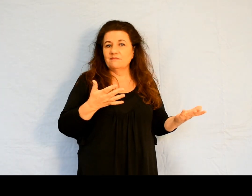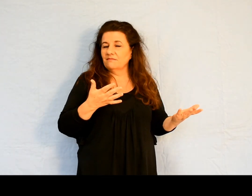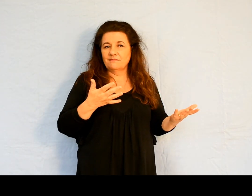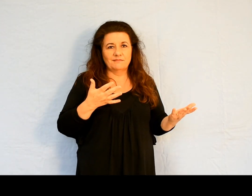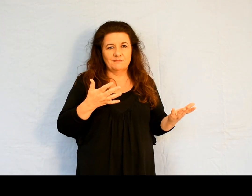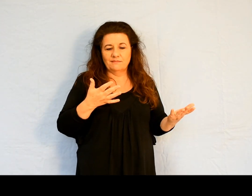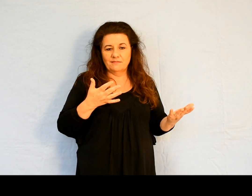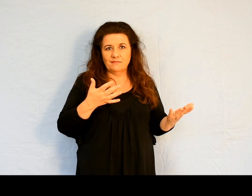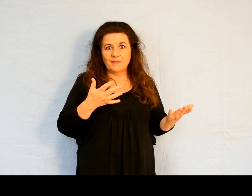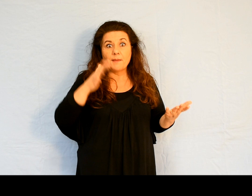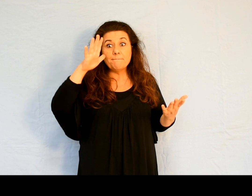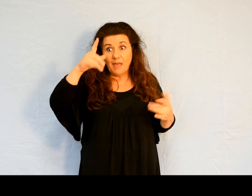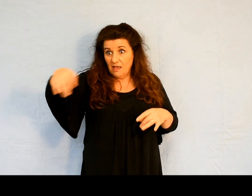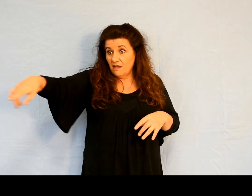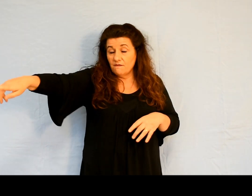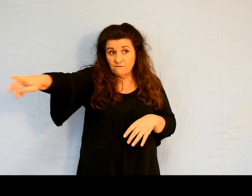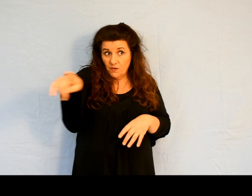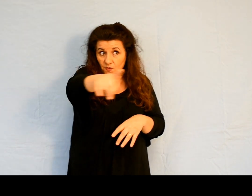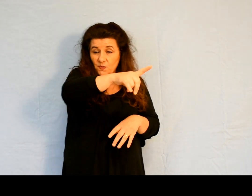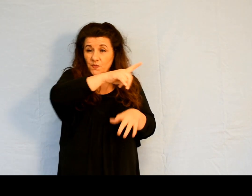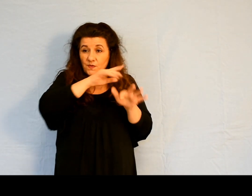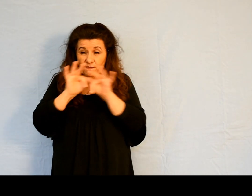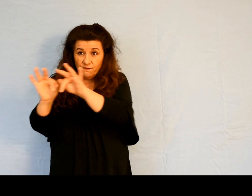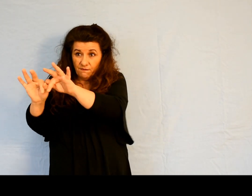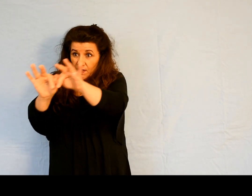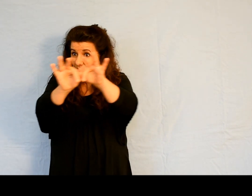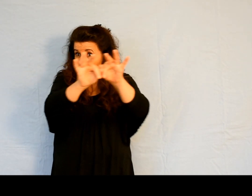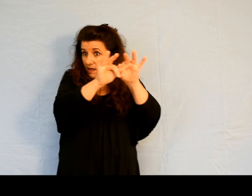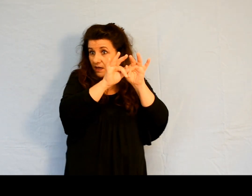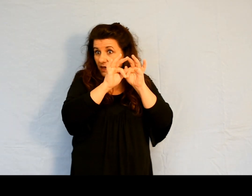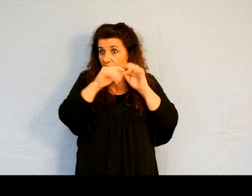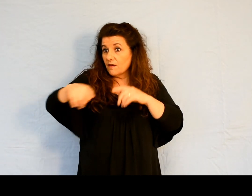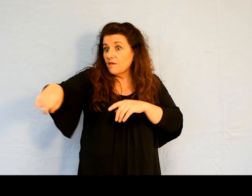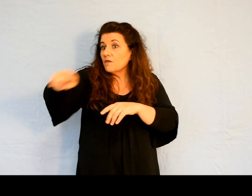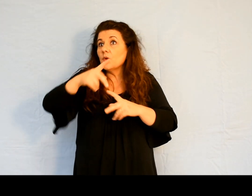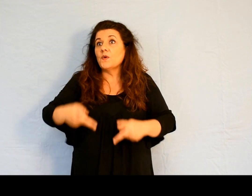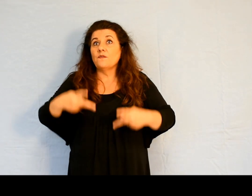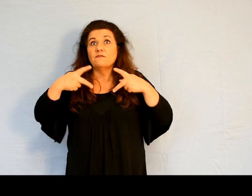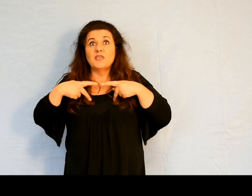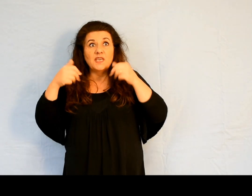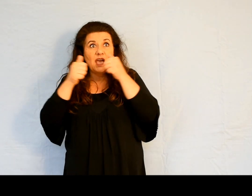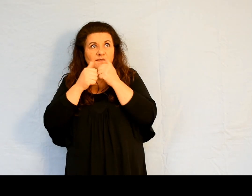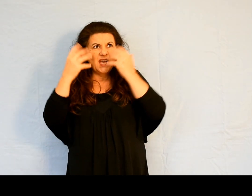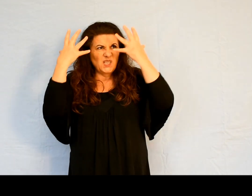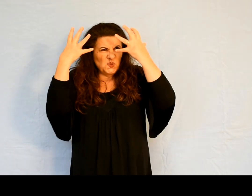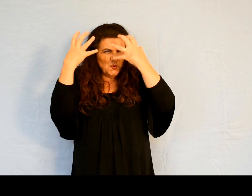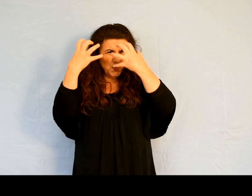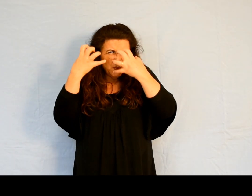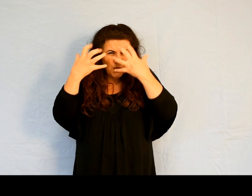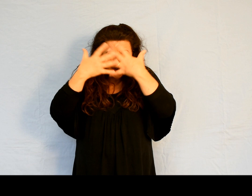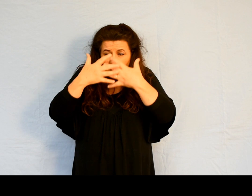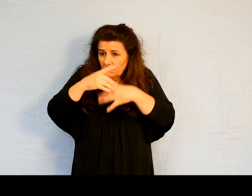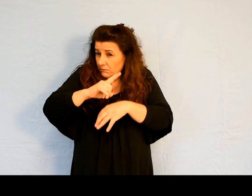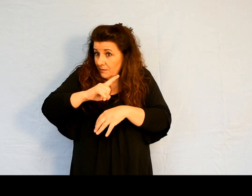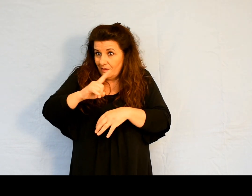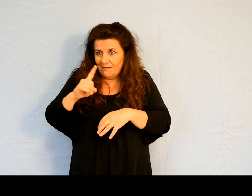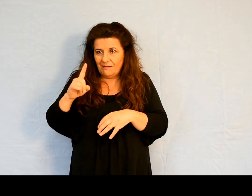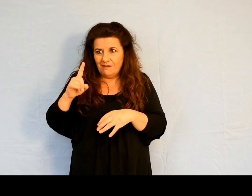Mais vous, frères, comme vous n'êtes pas dans les ténèbres, ce jour ne vous surprendra pas comme un